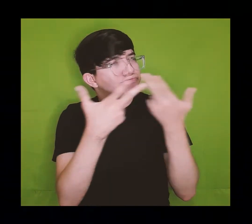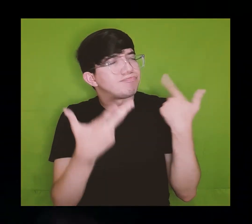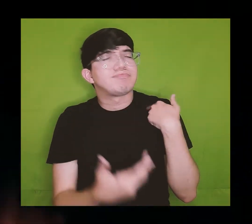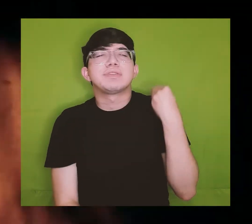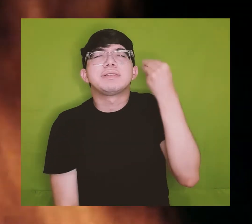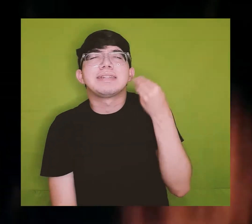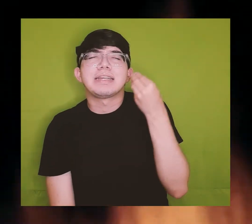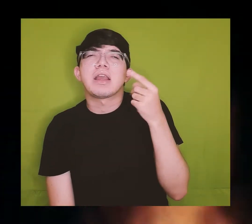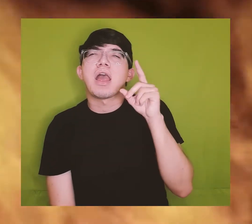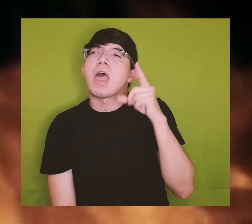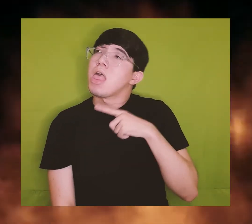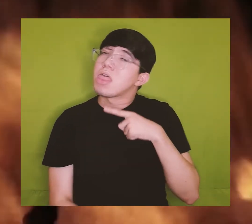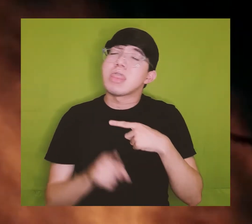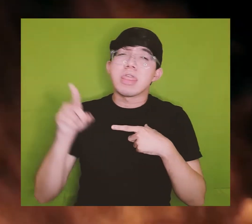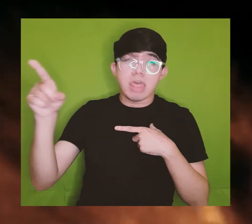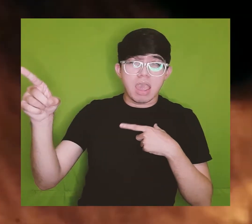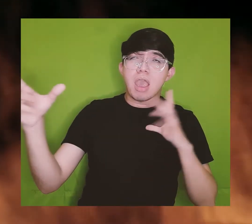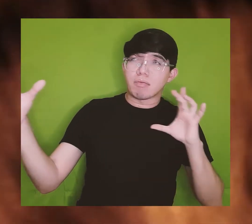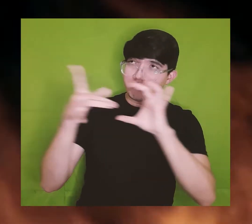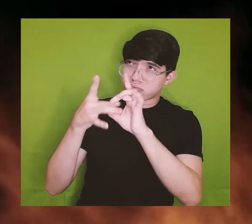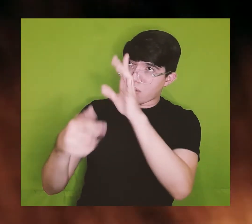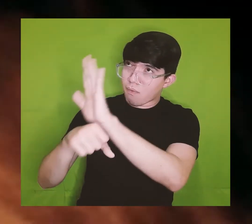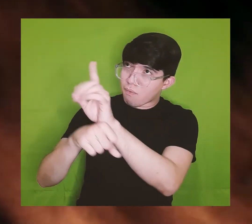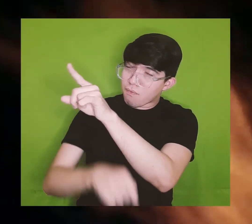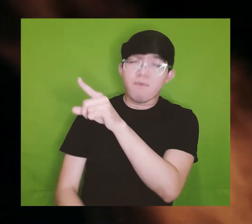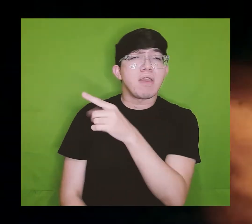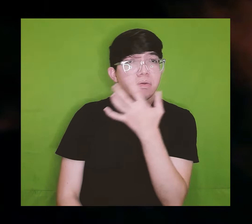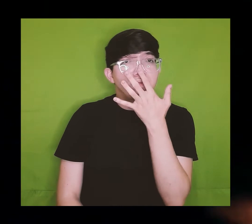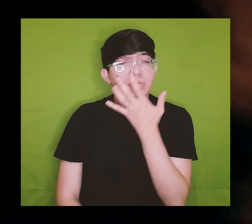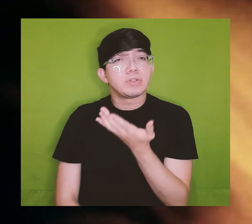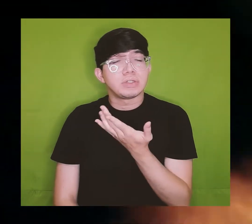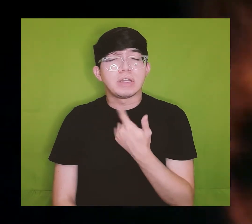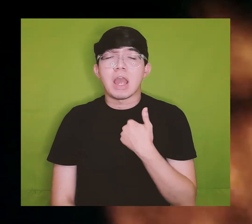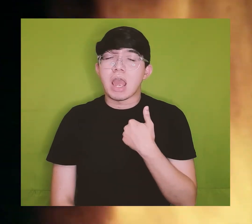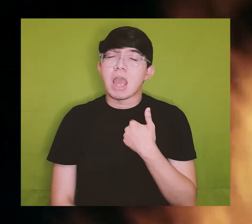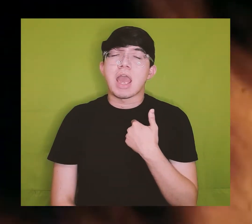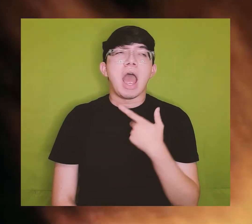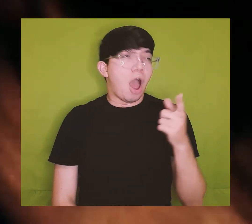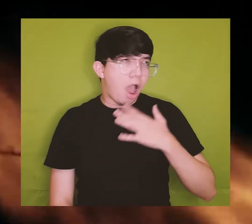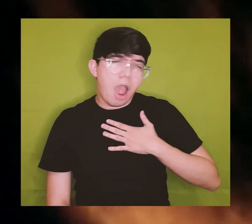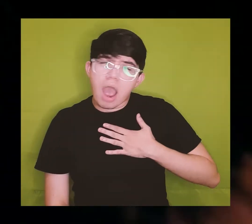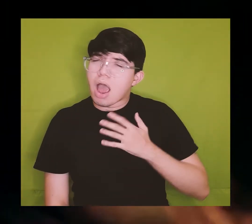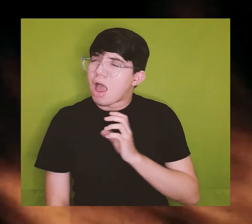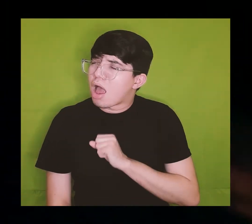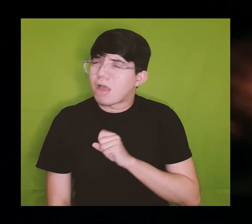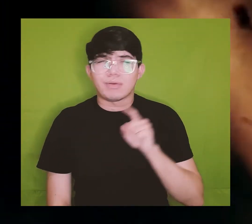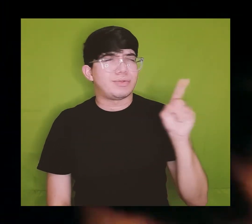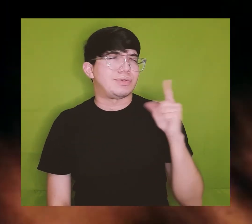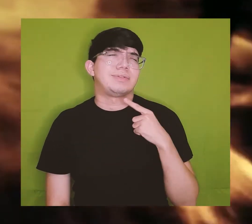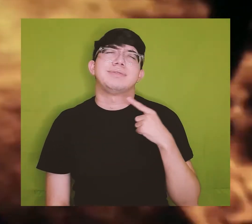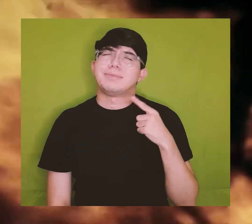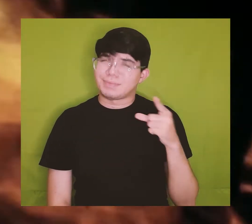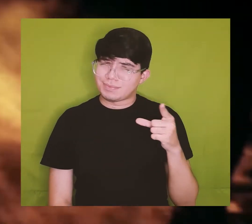filme é que ele permite que você pense o seu lugar também para fazer isso, né? Porque acaba que os super memórias, eu adoro o filme, tá? Danilo, adoro o seu filme, mas são memórias de